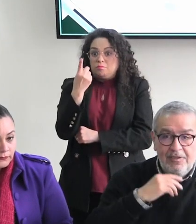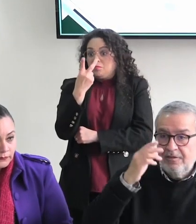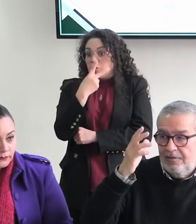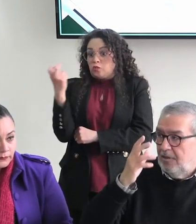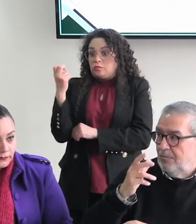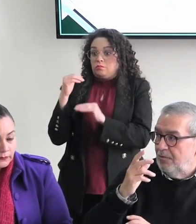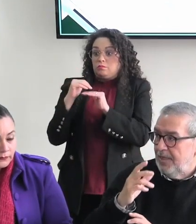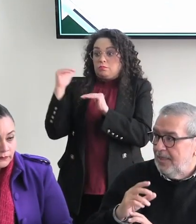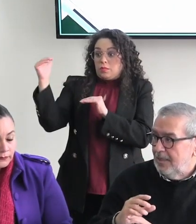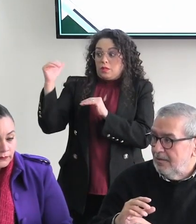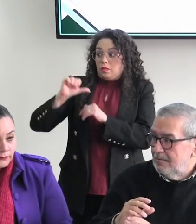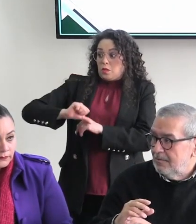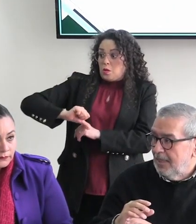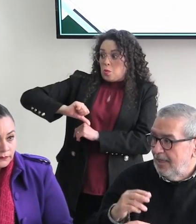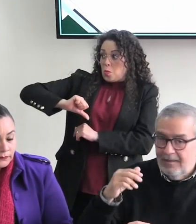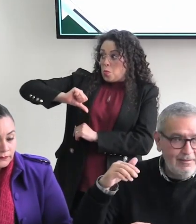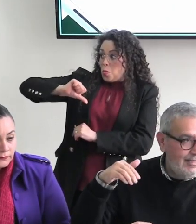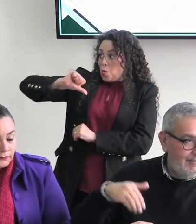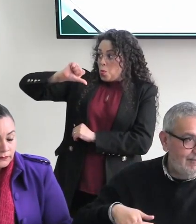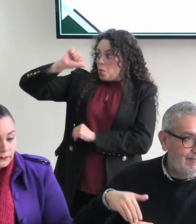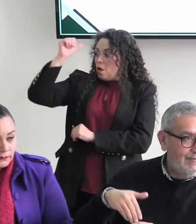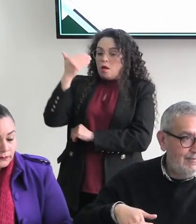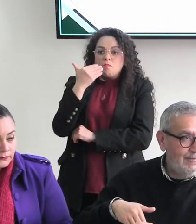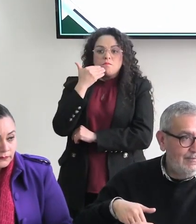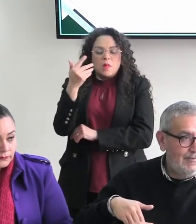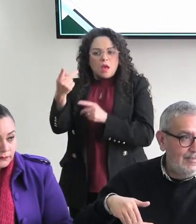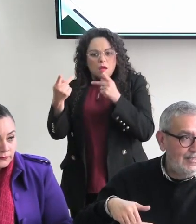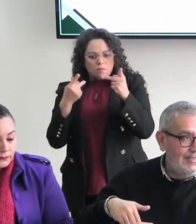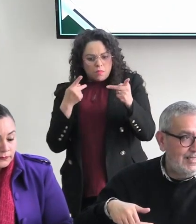ustedes, y lo hicieron muy bien, está la